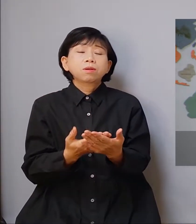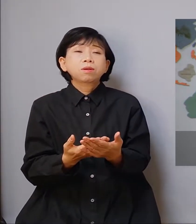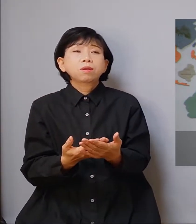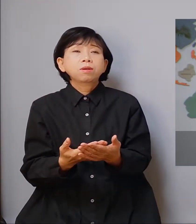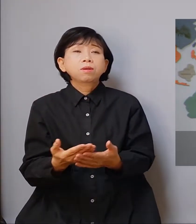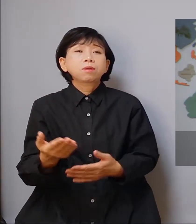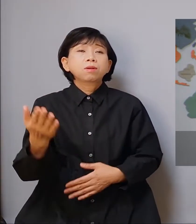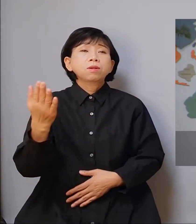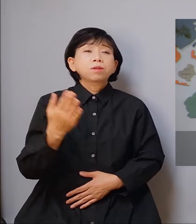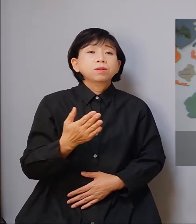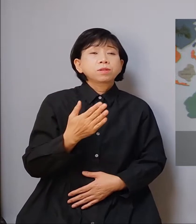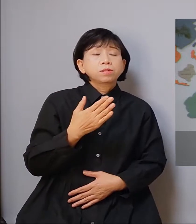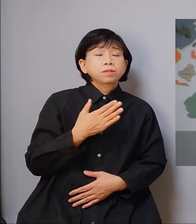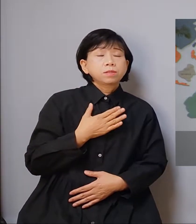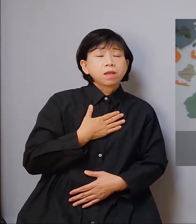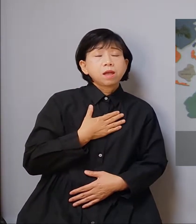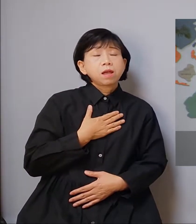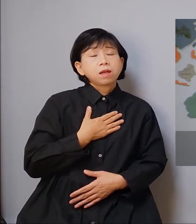하소서.